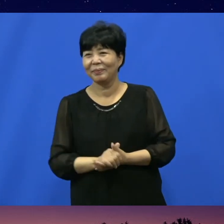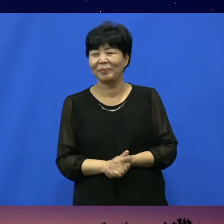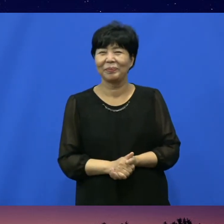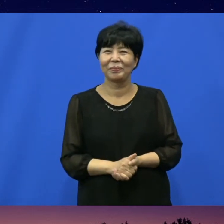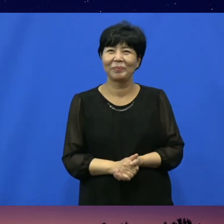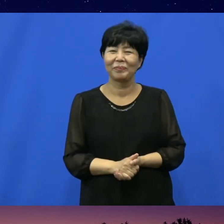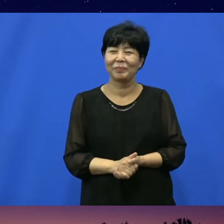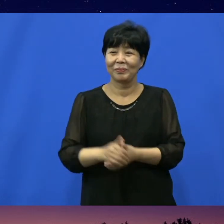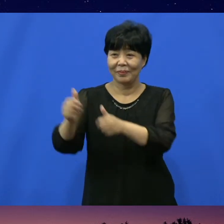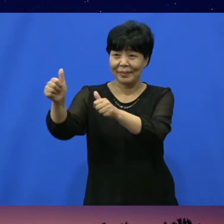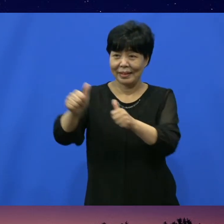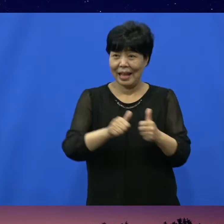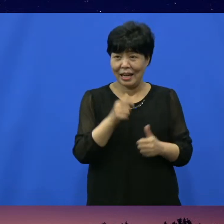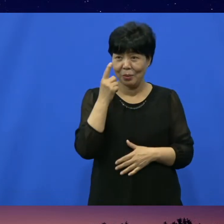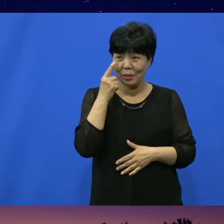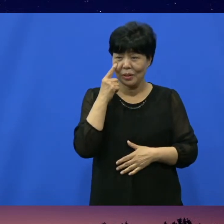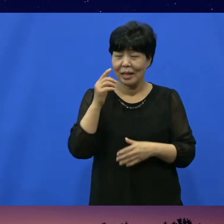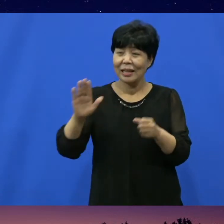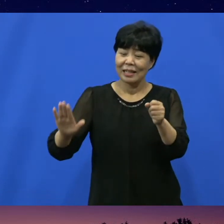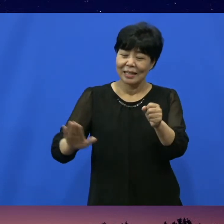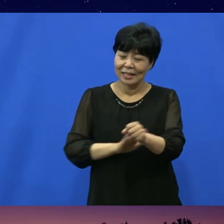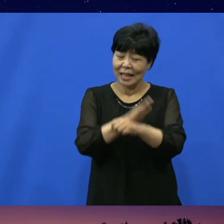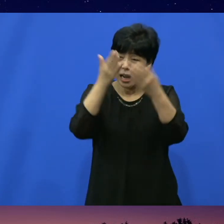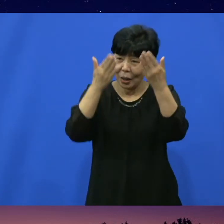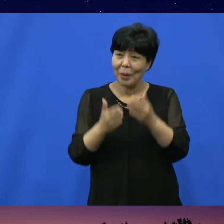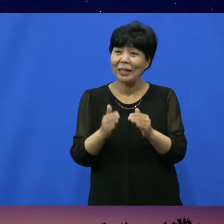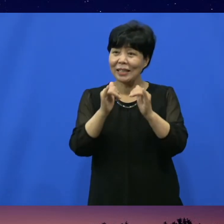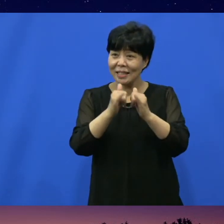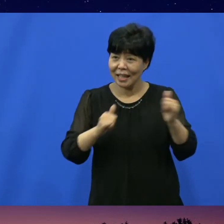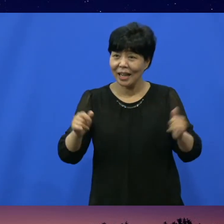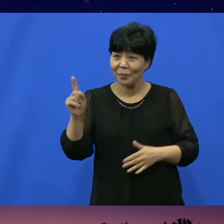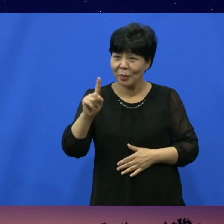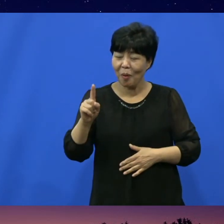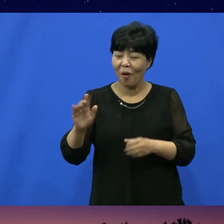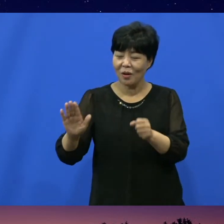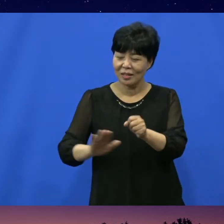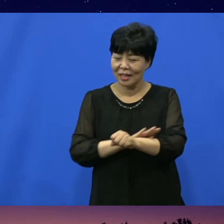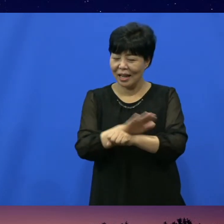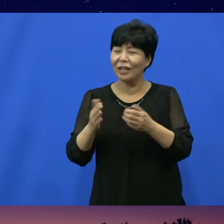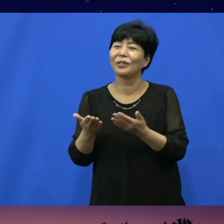한번 따라 합시다. 사랑을 받은 사람이 사랑한다.